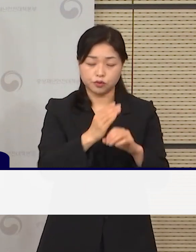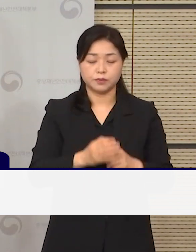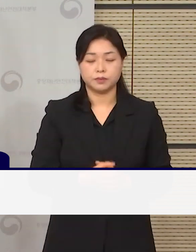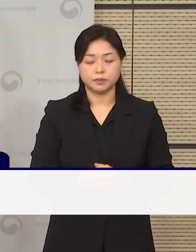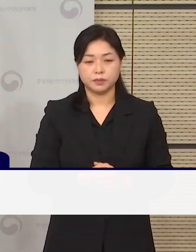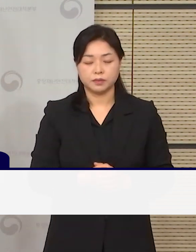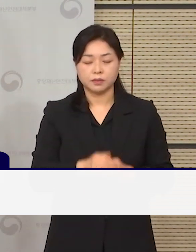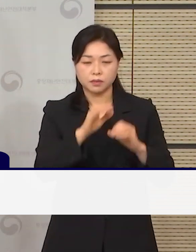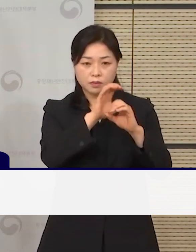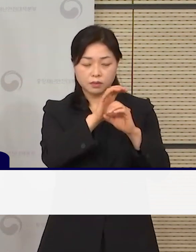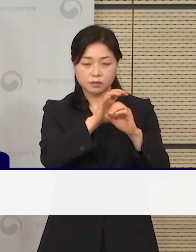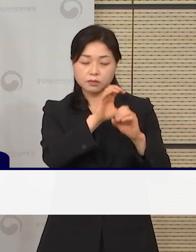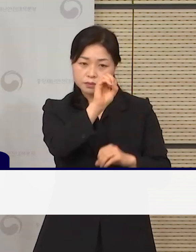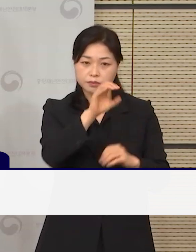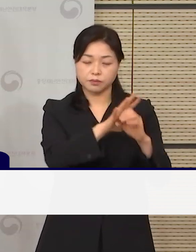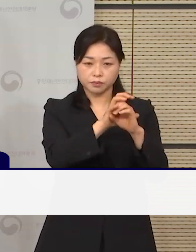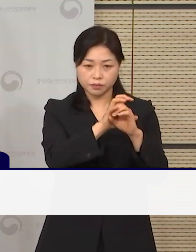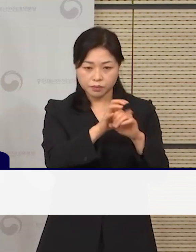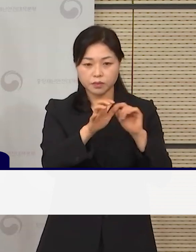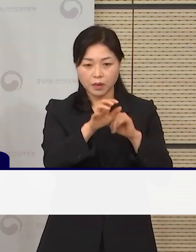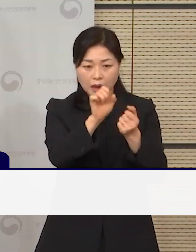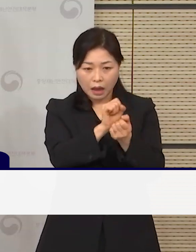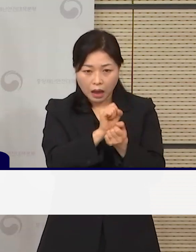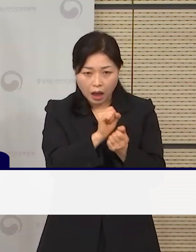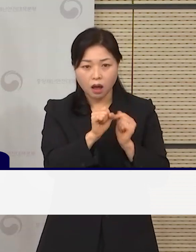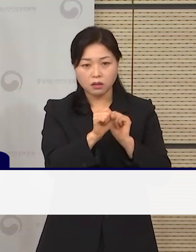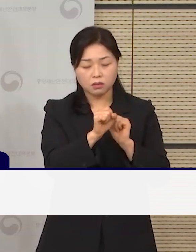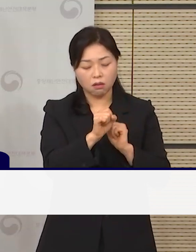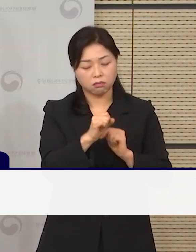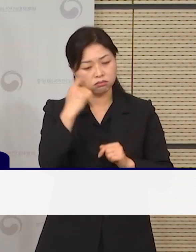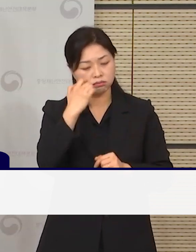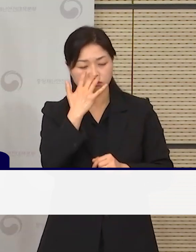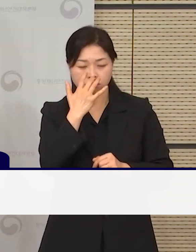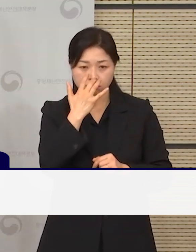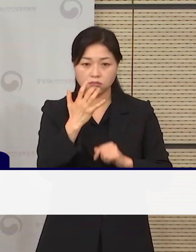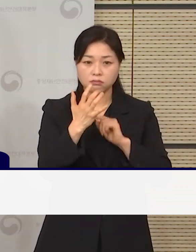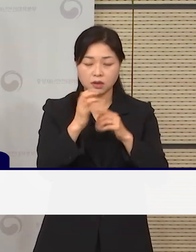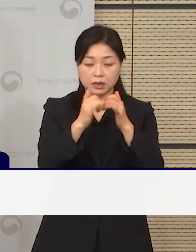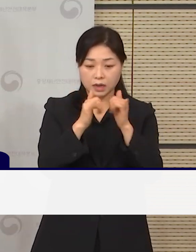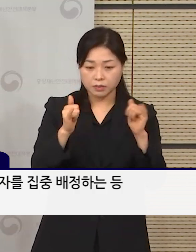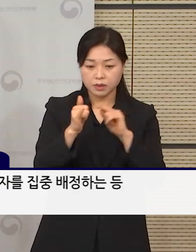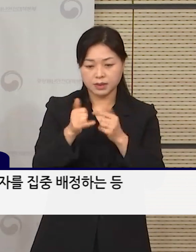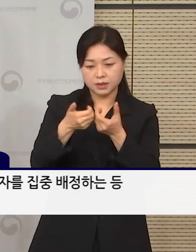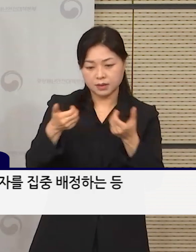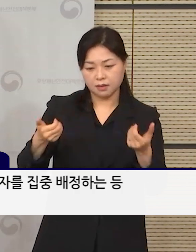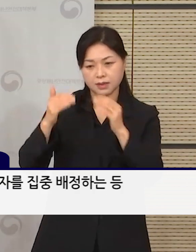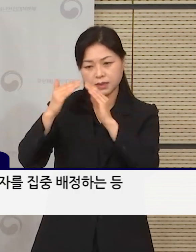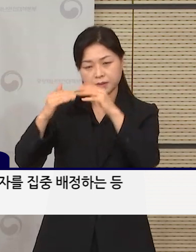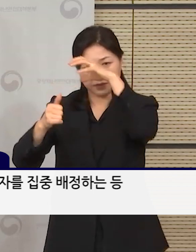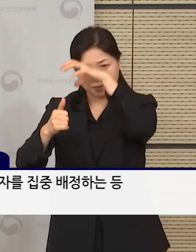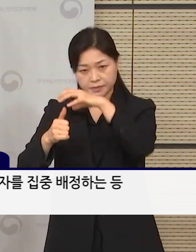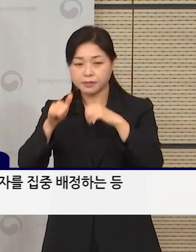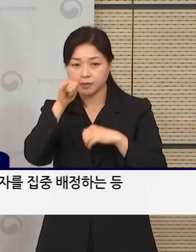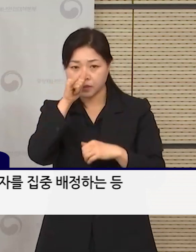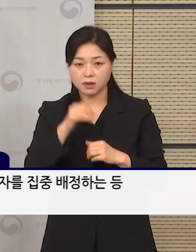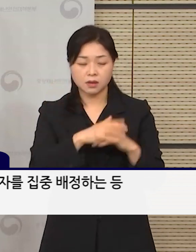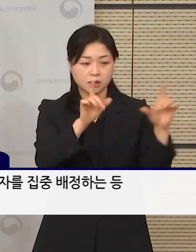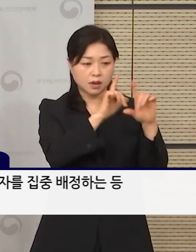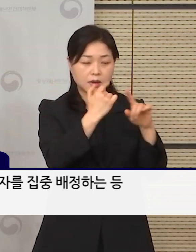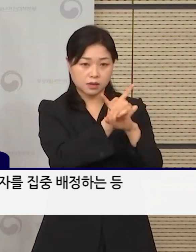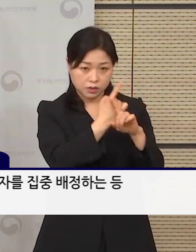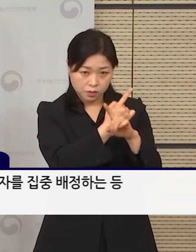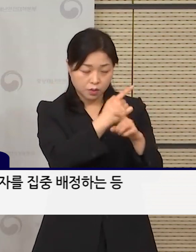및 무증상 확진을 대상으로 재택 치료를 전면적으로 실시하고 있습니다. 생활치료센터는 위험성이